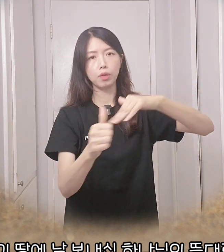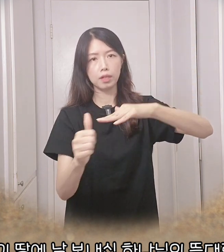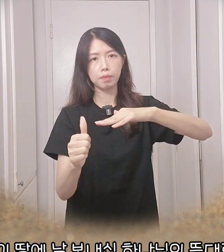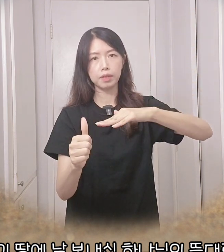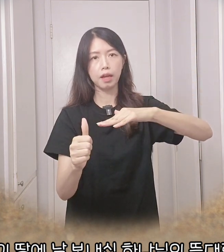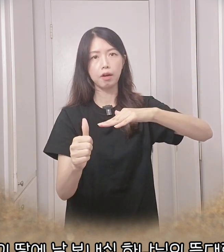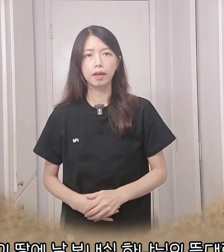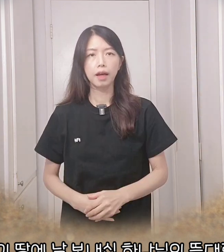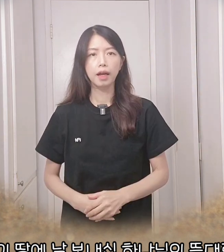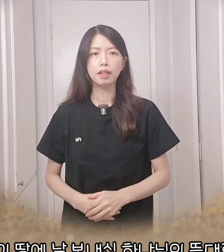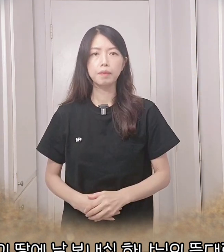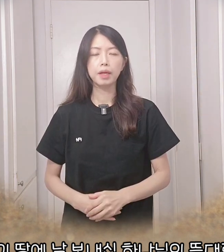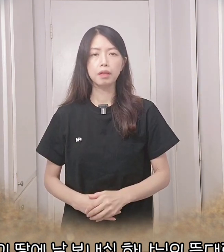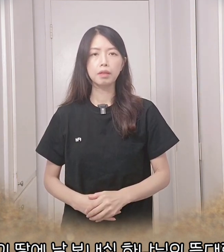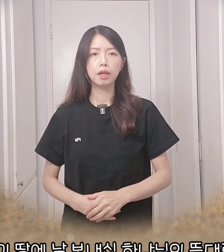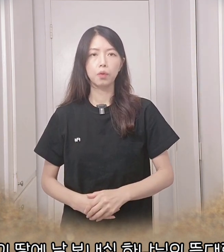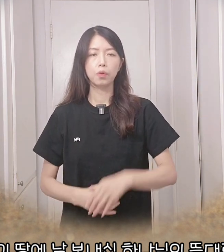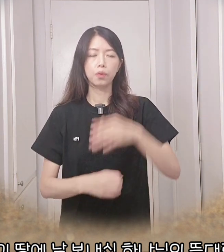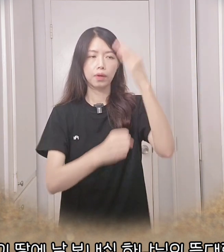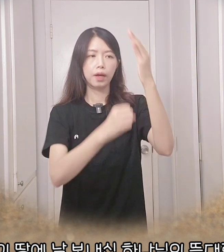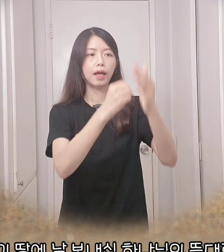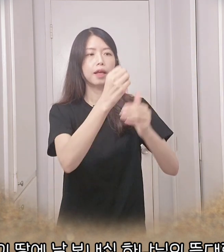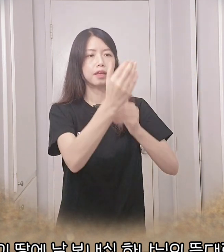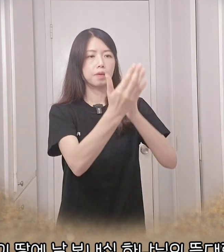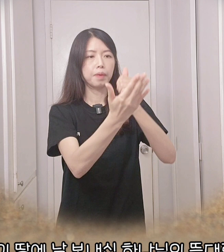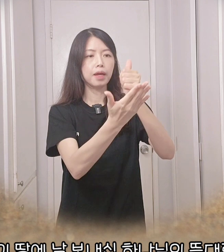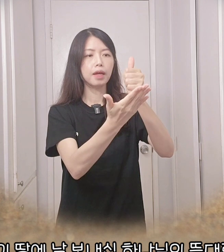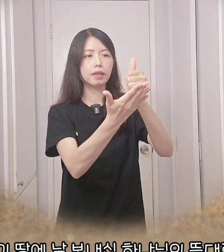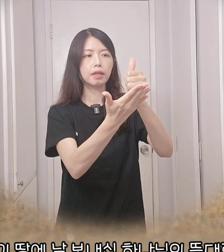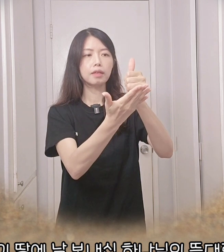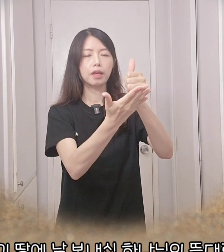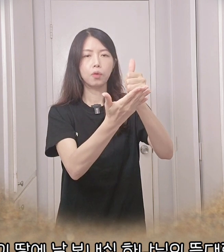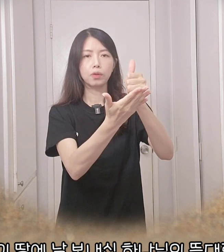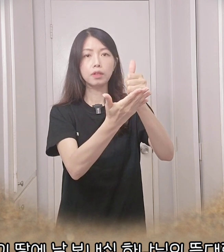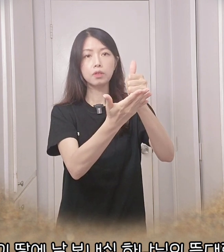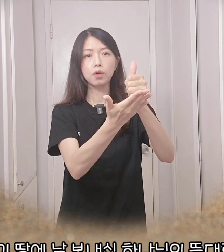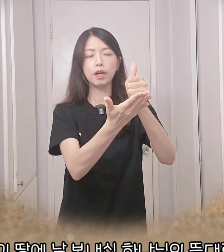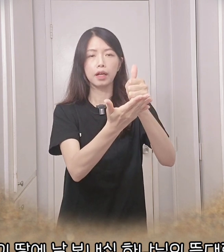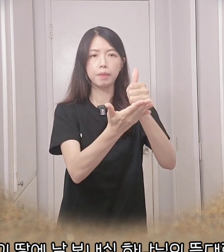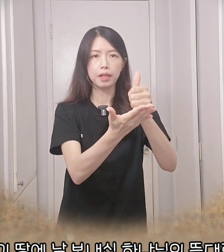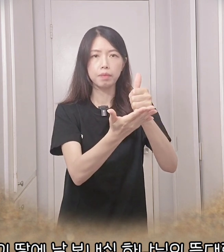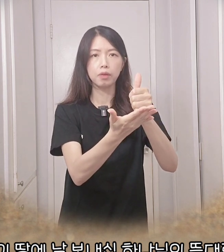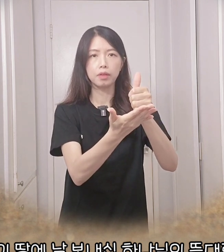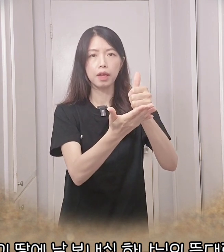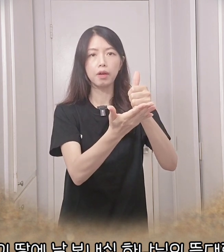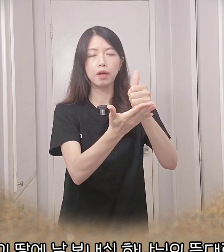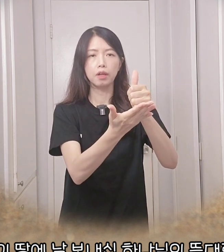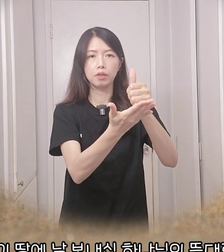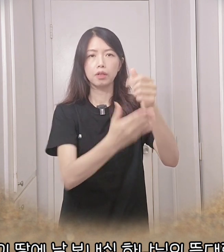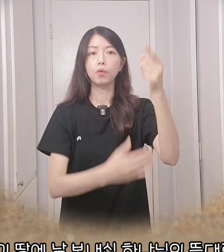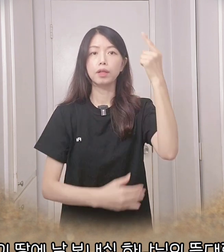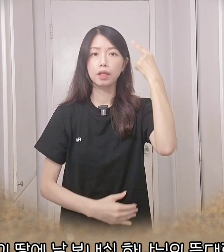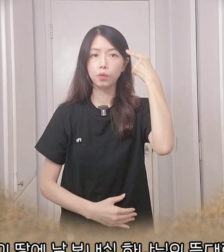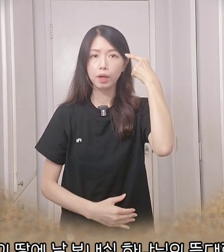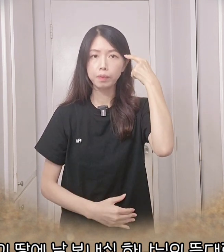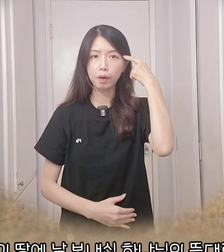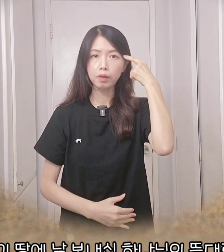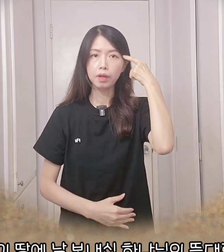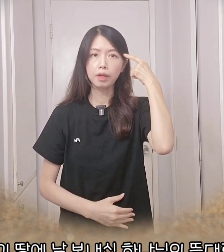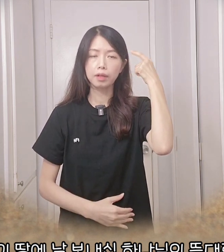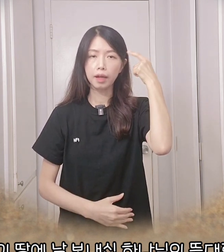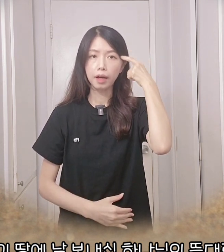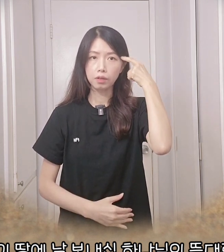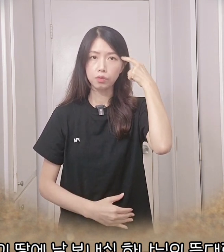이렇게 보내시면 돼요. 하나님의 뜻대로. 하나님의 뜻대로. 뜻수어는 아까 말씀드렸는데요. 여기서는 관자놀이